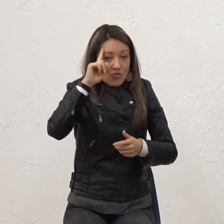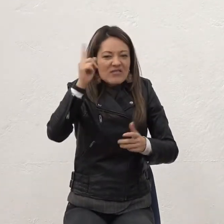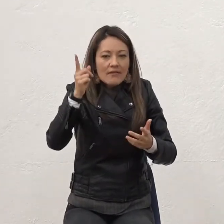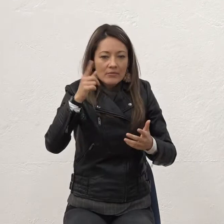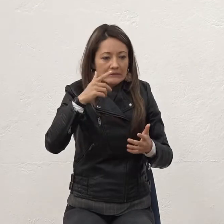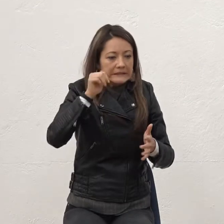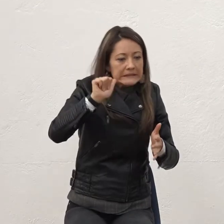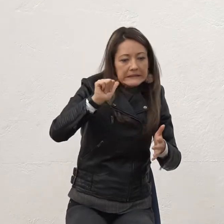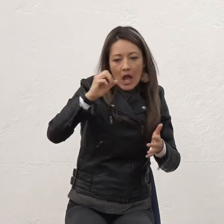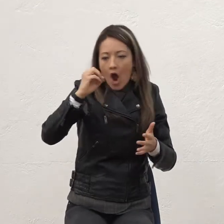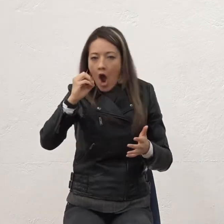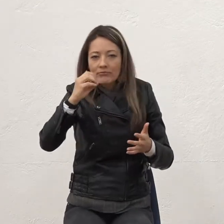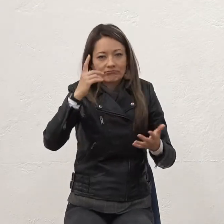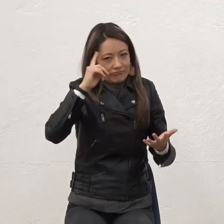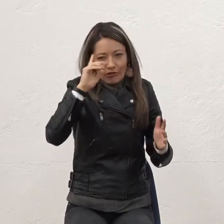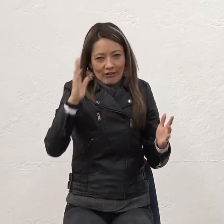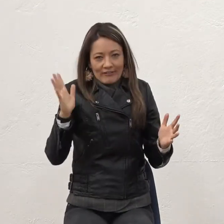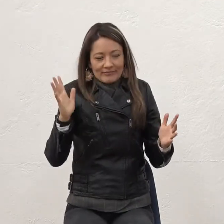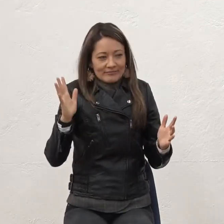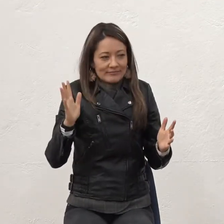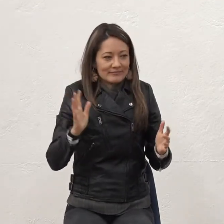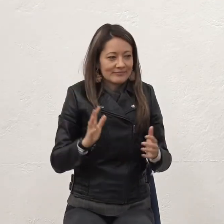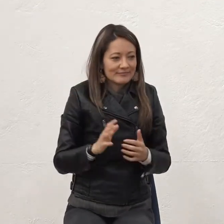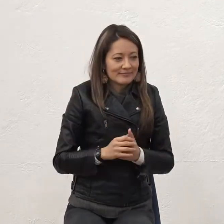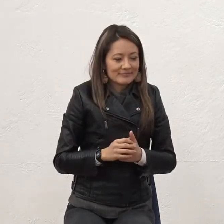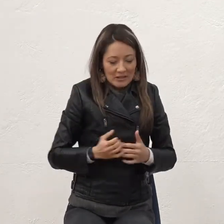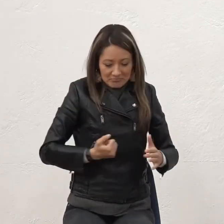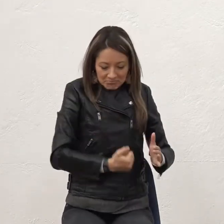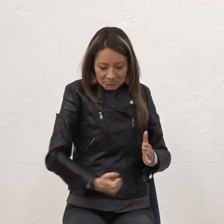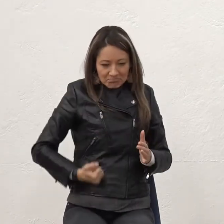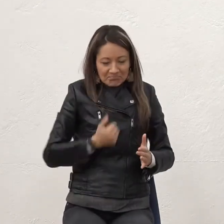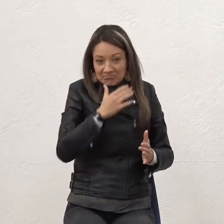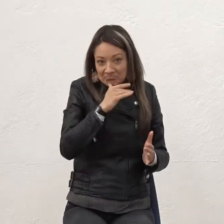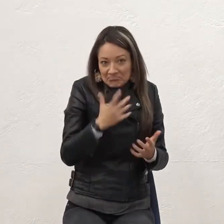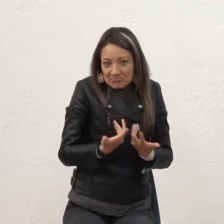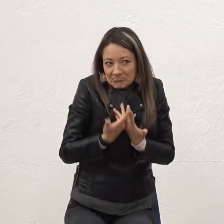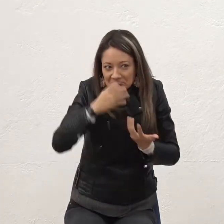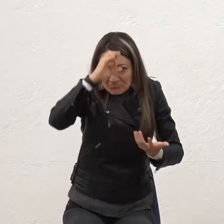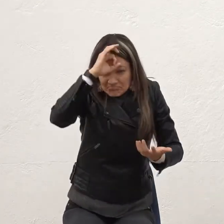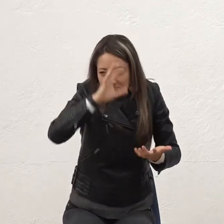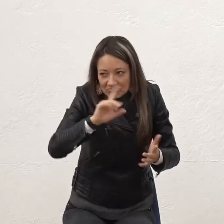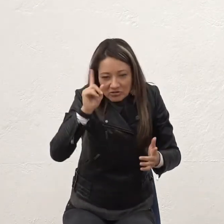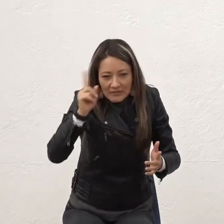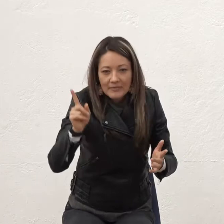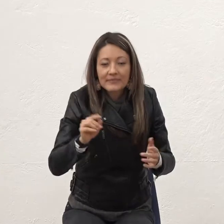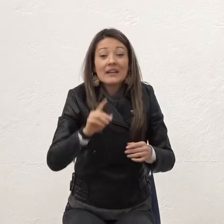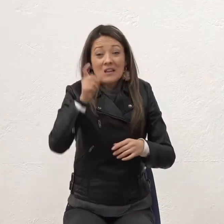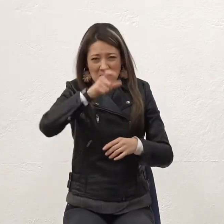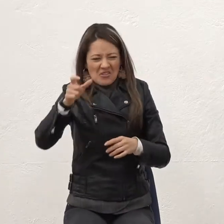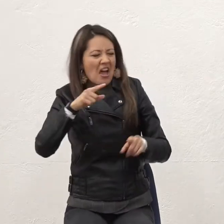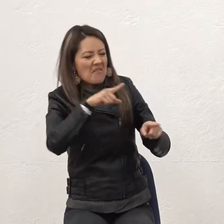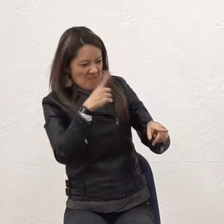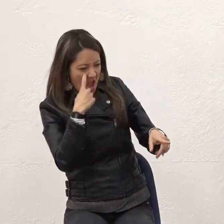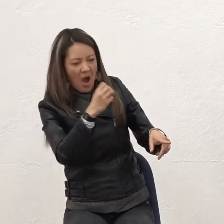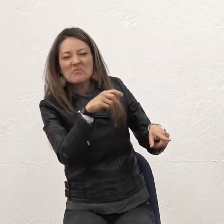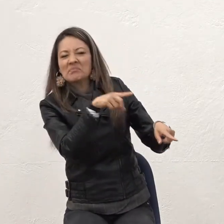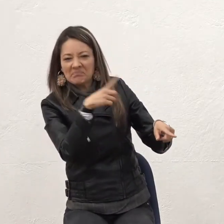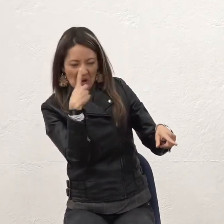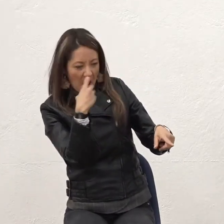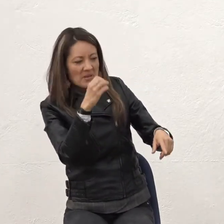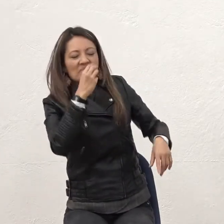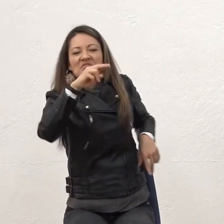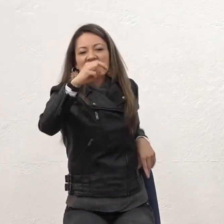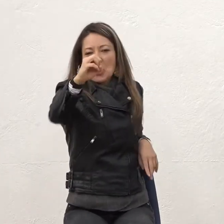qué iba a nacer, si era niño o niña. No sabíamos. La gente me decía, eso es un varón, eso es un